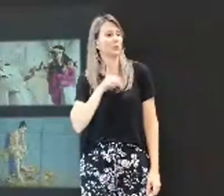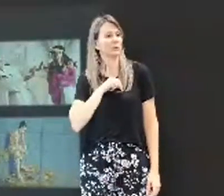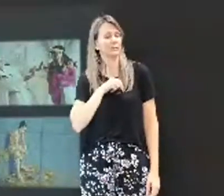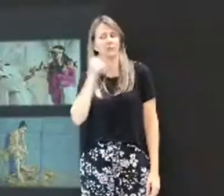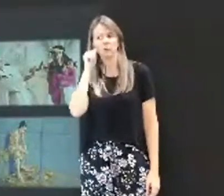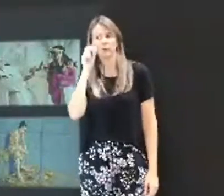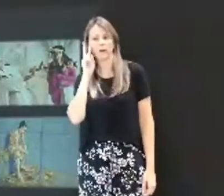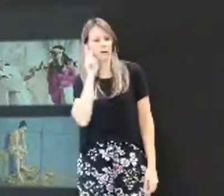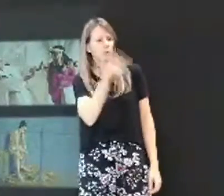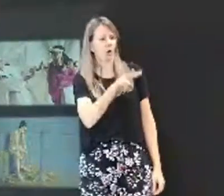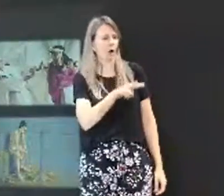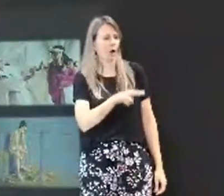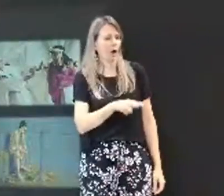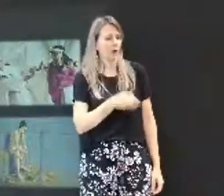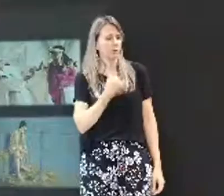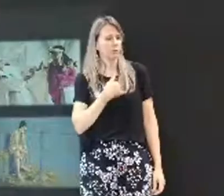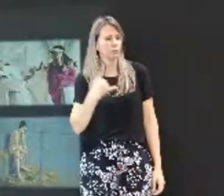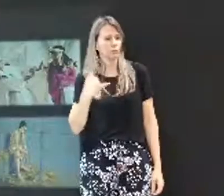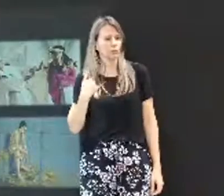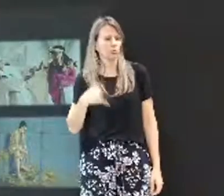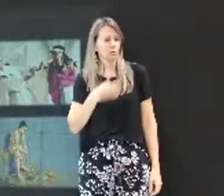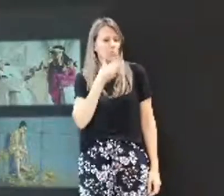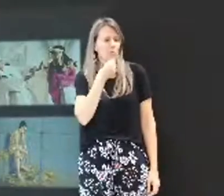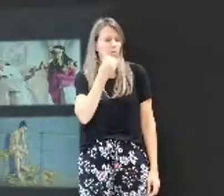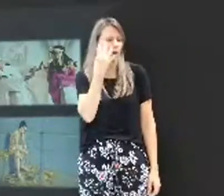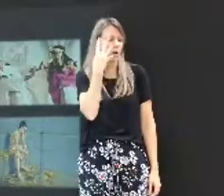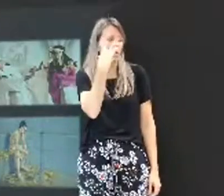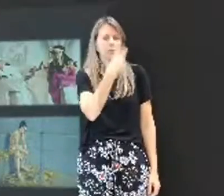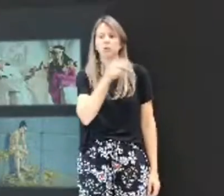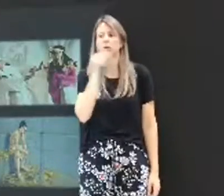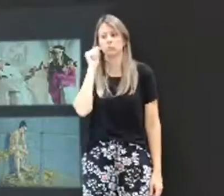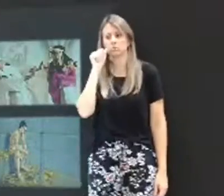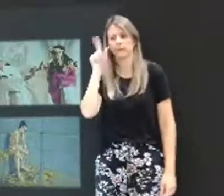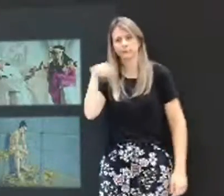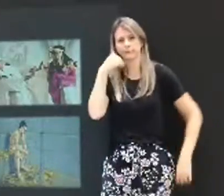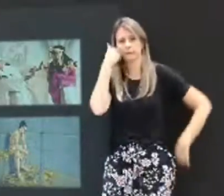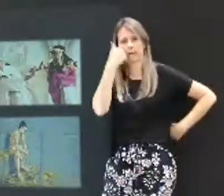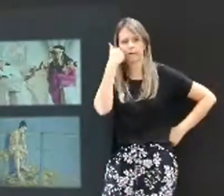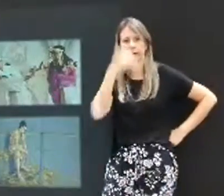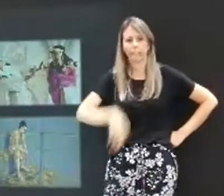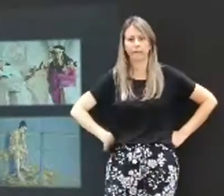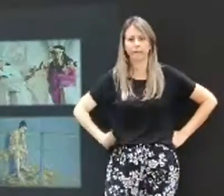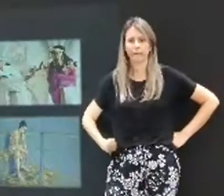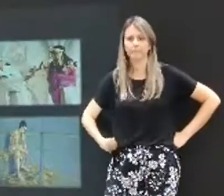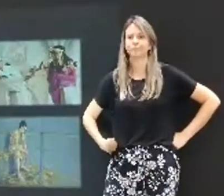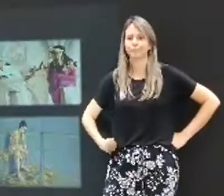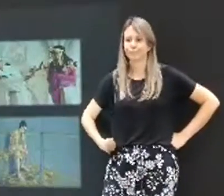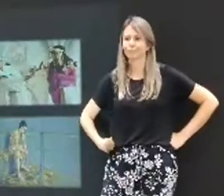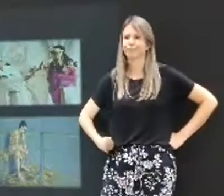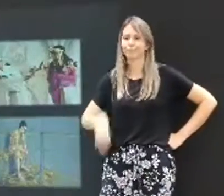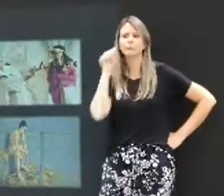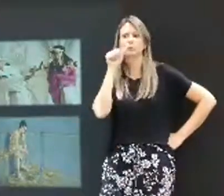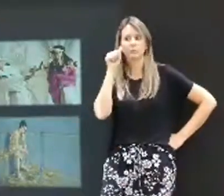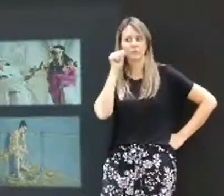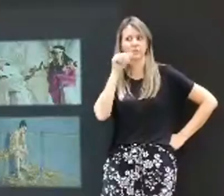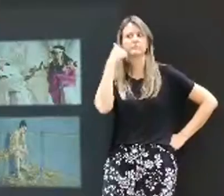mulher. A mulher, quando ela viu José, falou, nossa, que homem lindo. Ela era bem safada mesmo. Ela